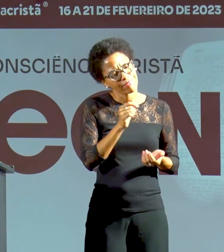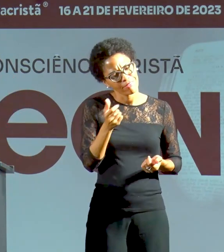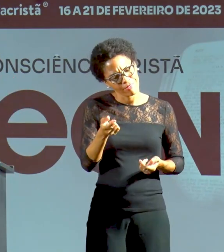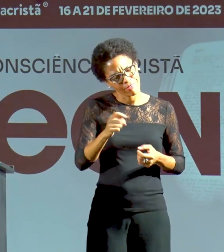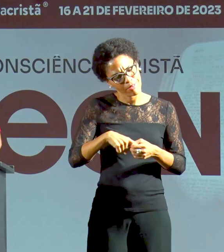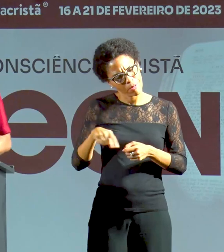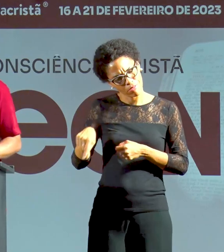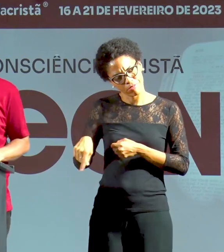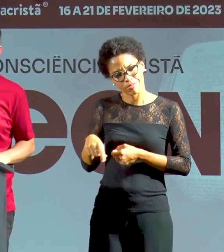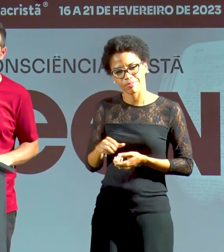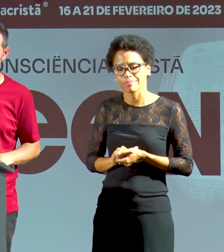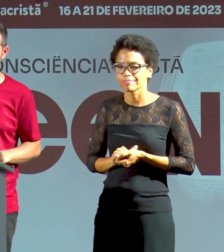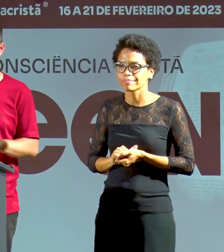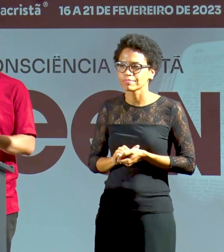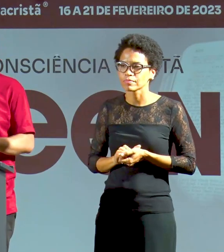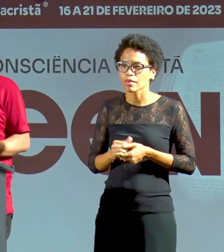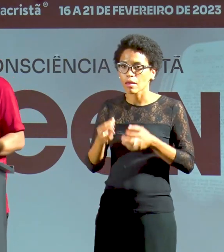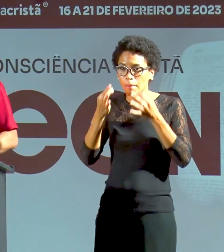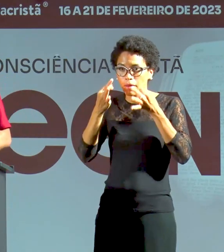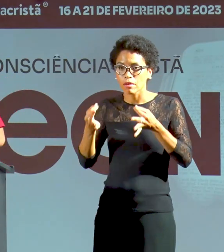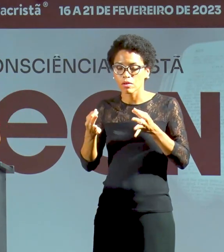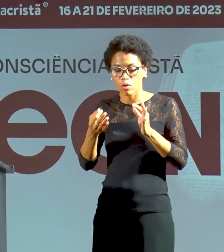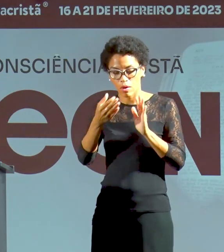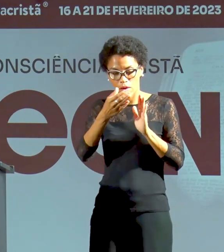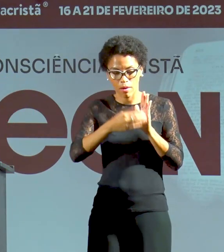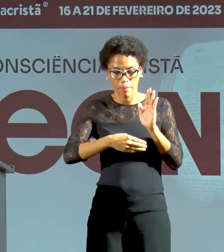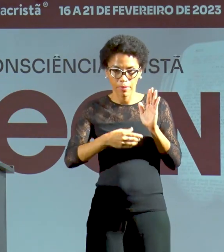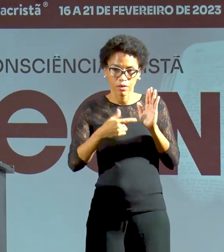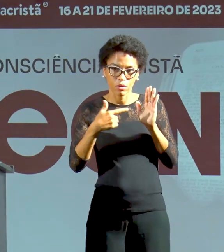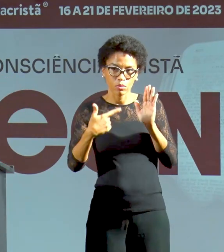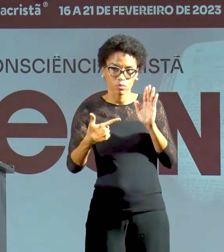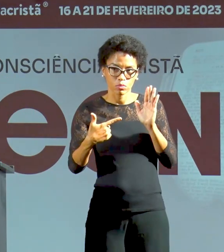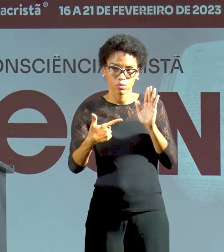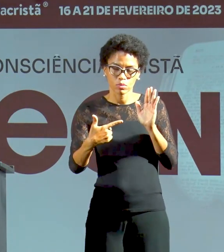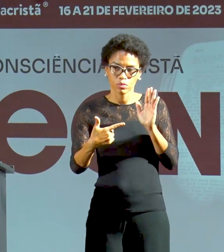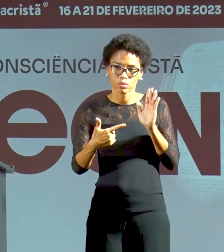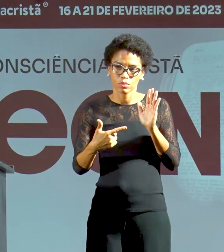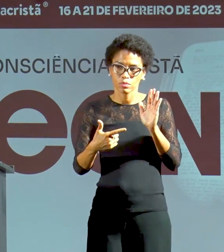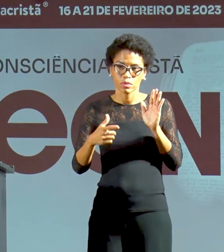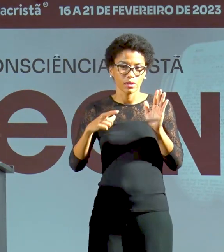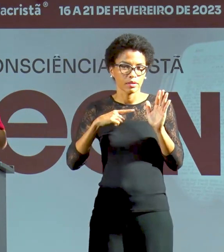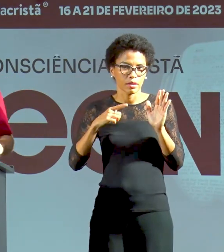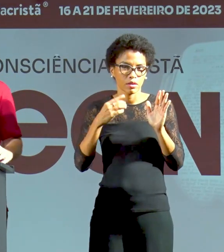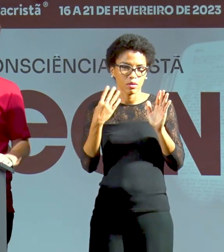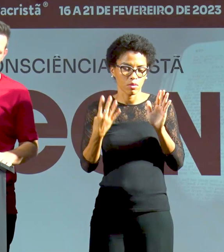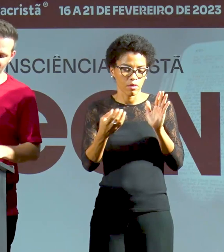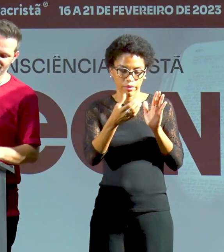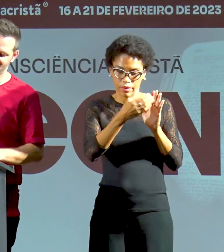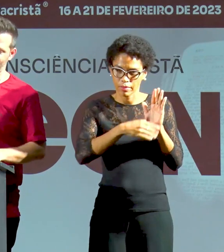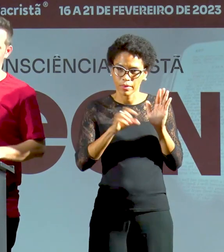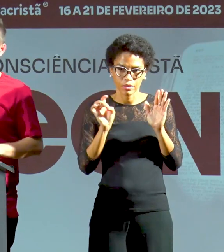2 e eu vou parar no dois hein gente tem quatro Capítulo